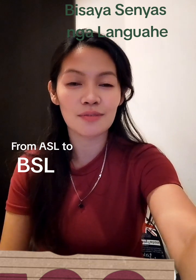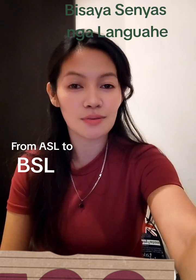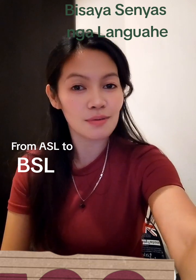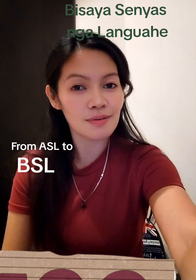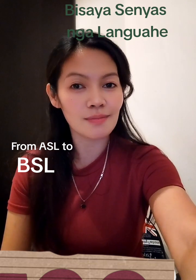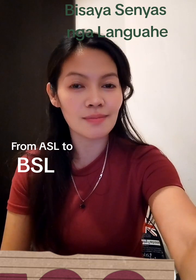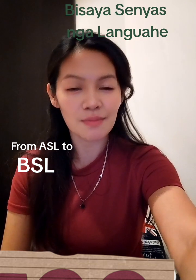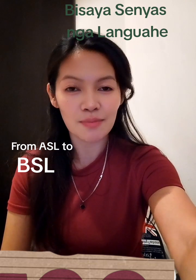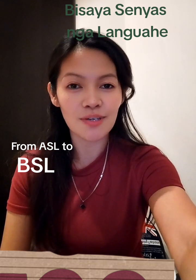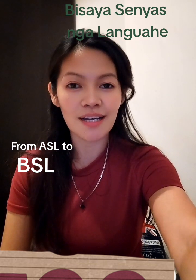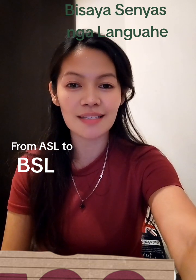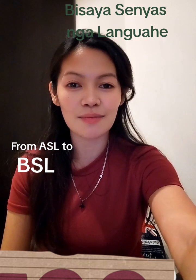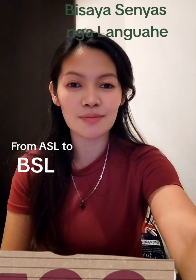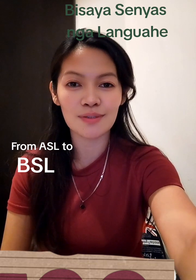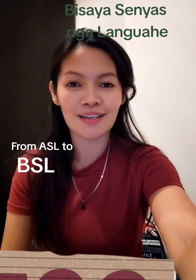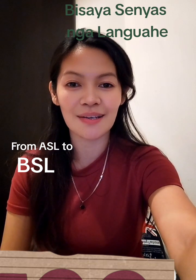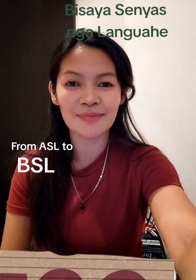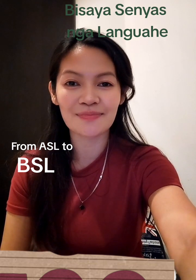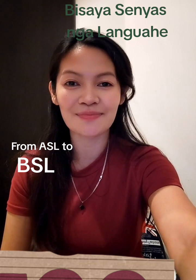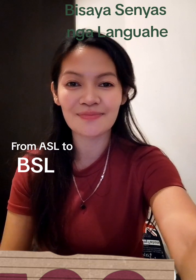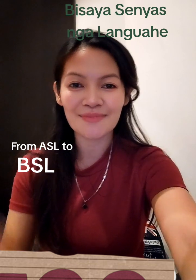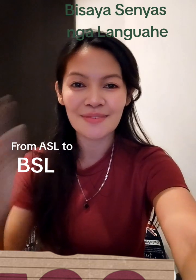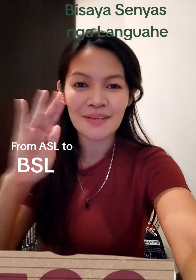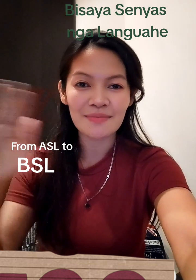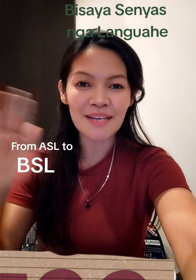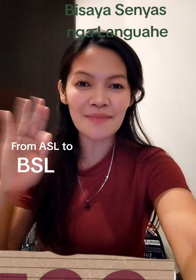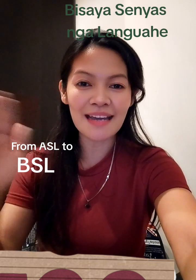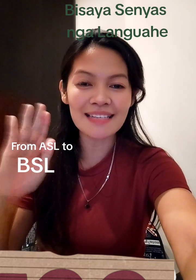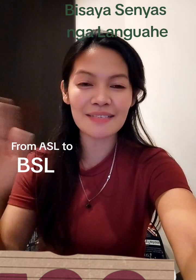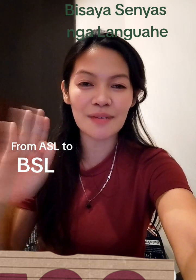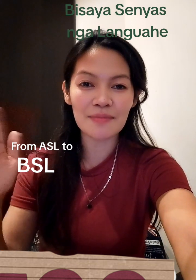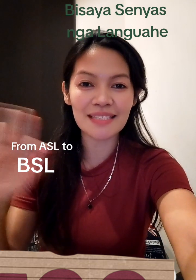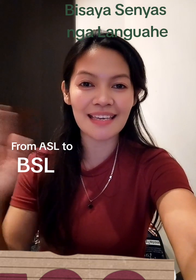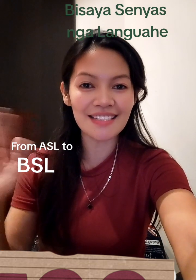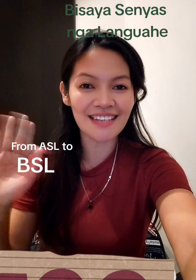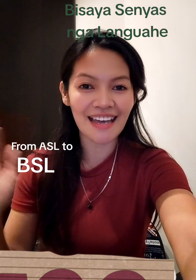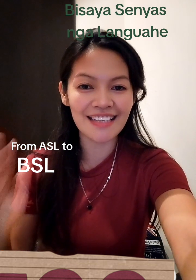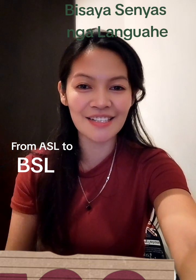So may man pud nakasabot pud ka. Bye bye sa mga Bisaya dyan.